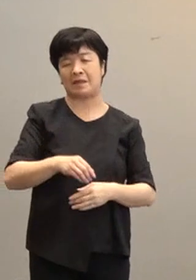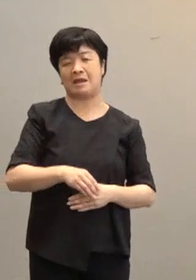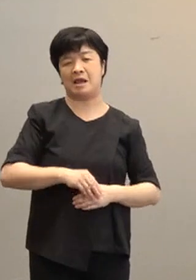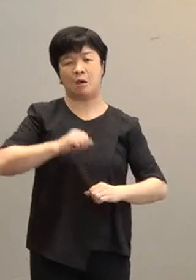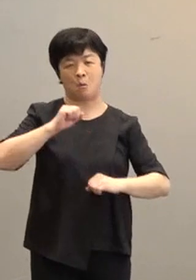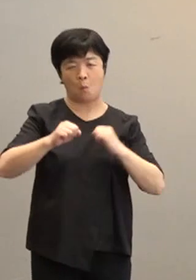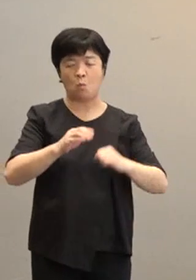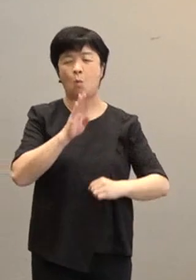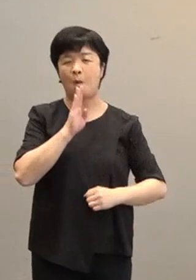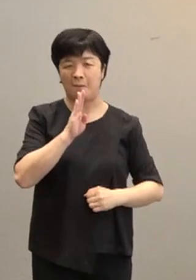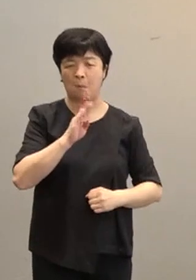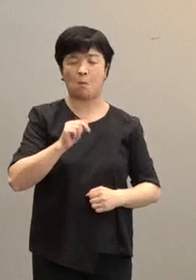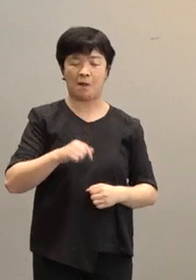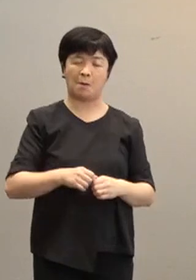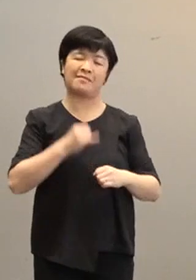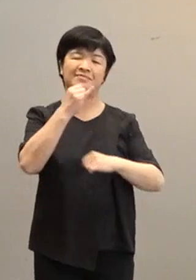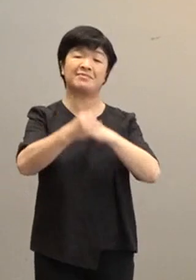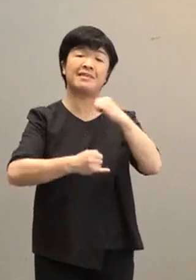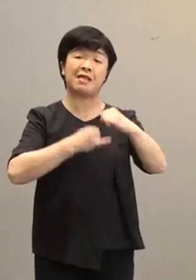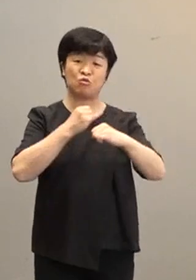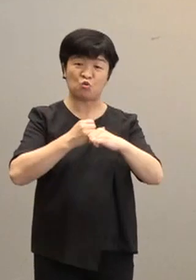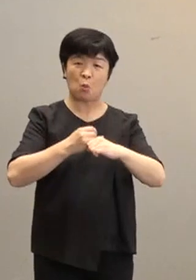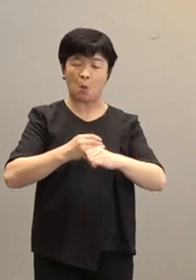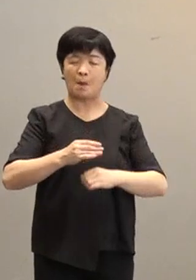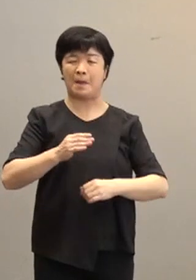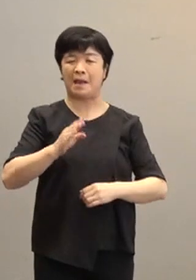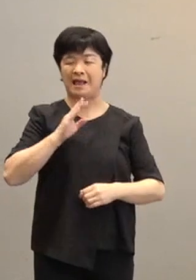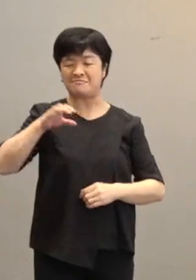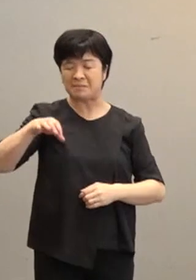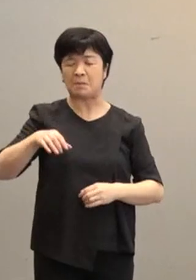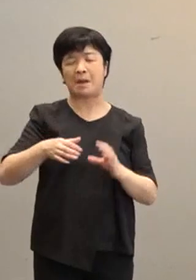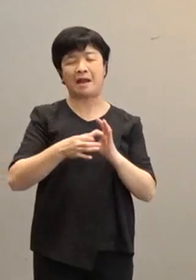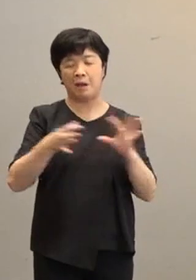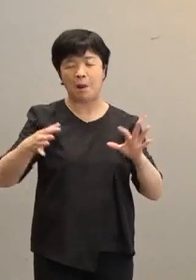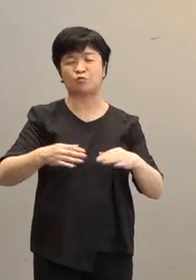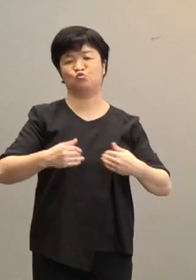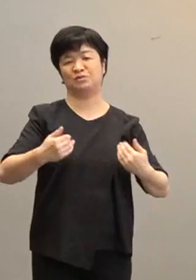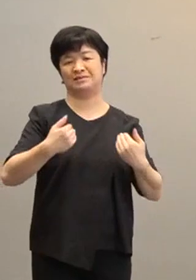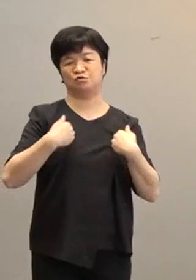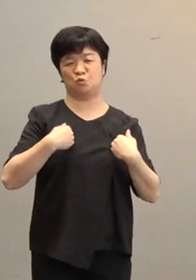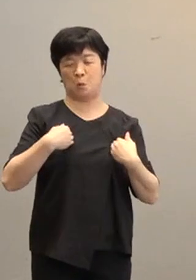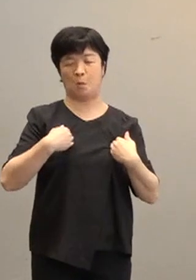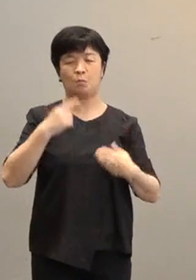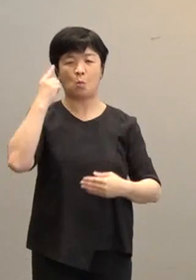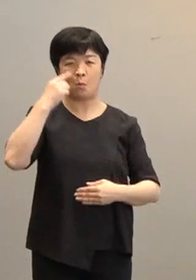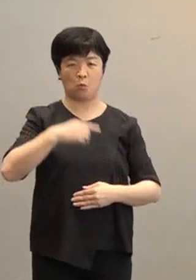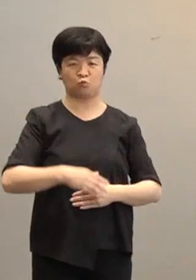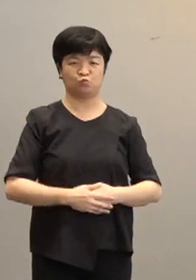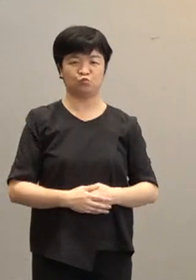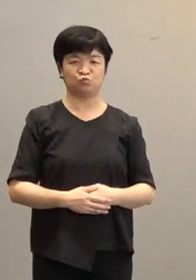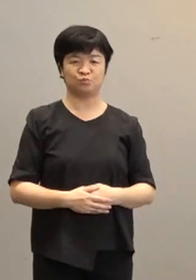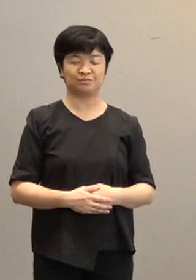はリアルでもネット上でも行われることが必要ではないかなというふうに思いますね。